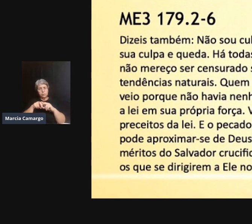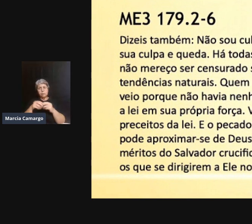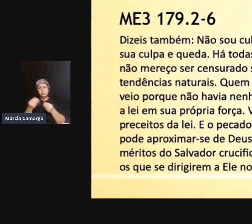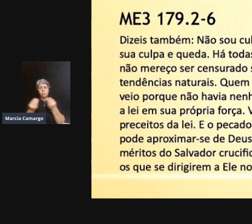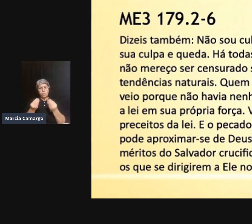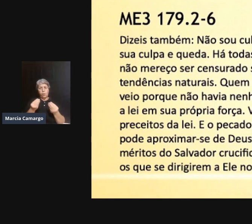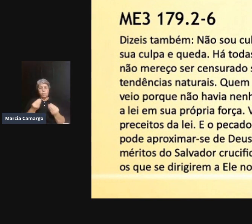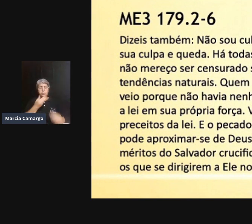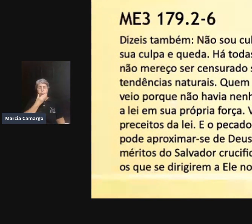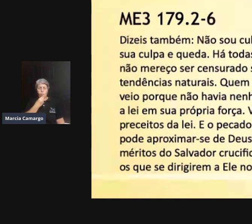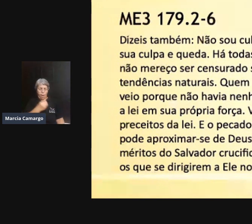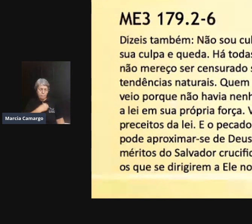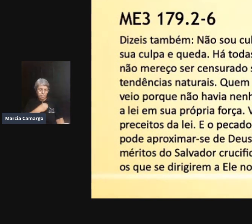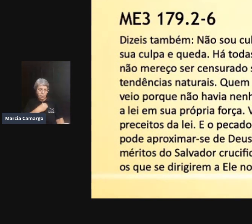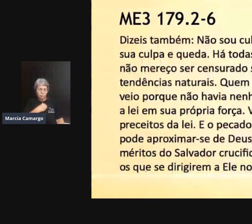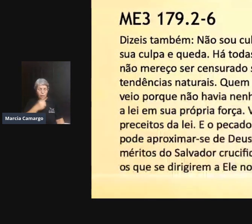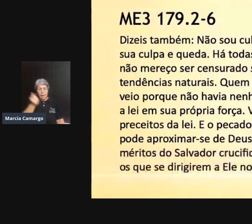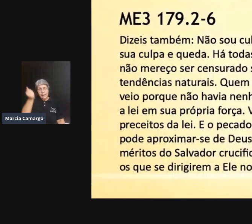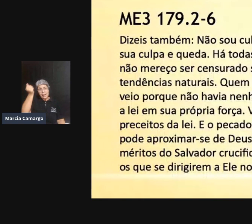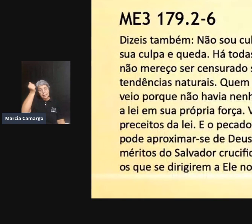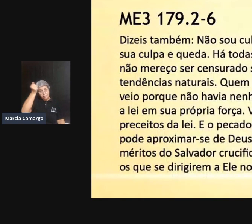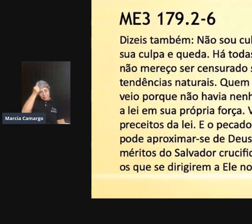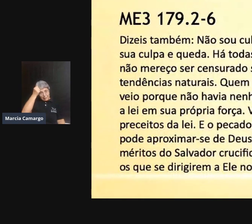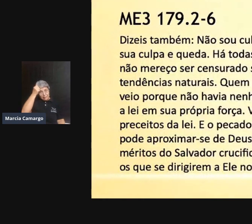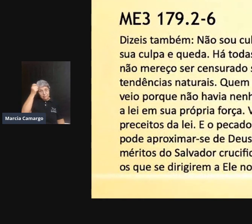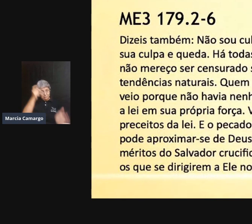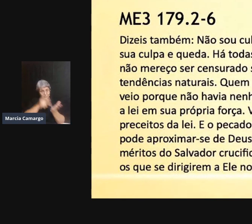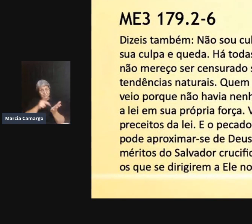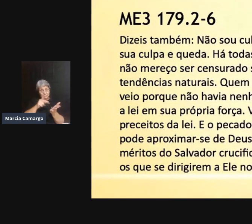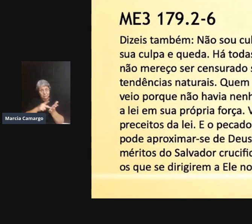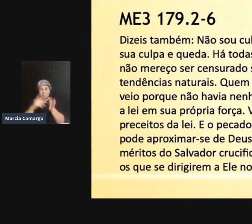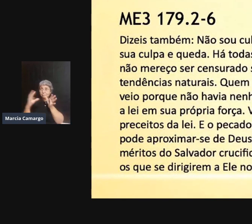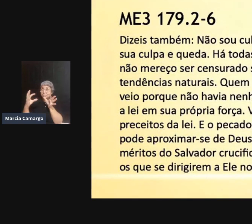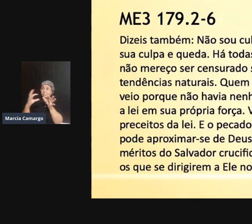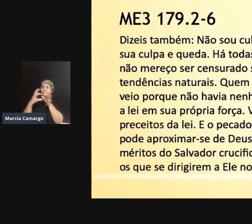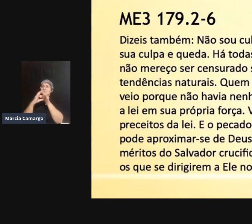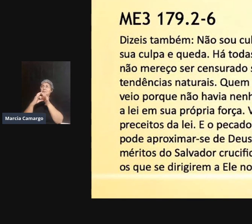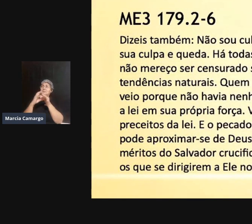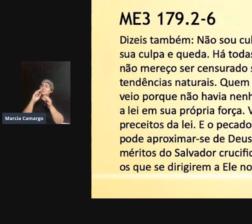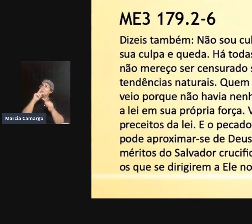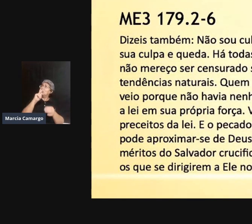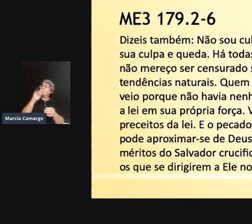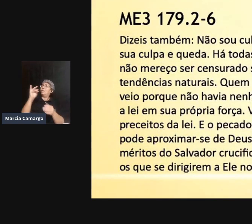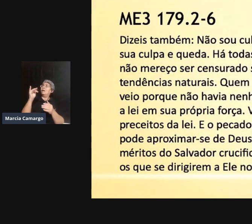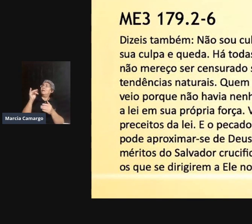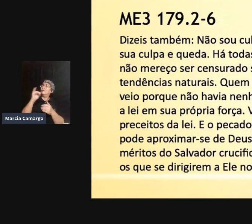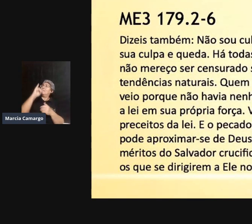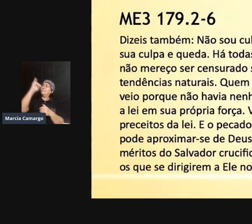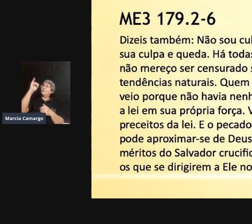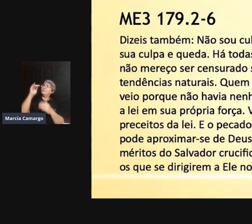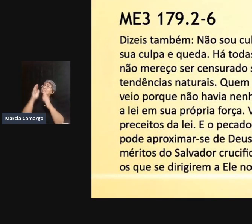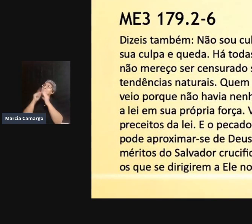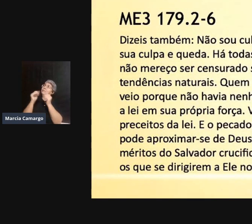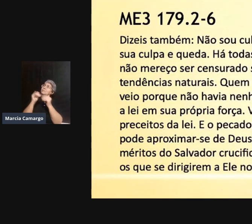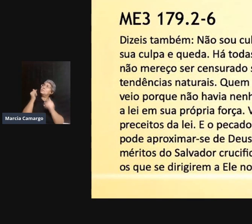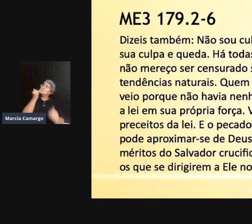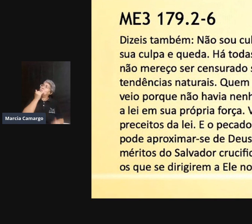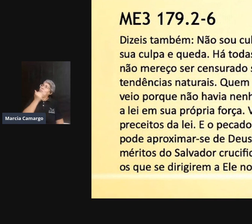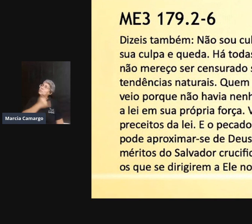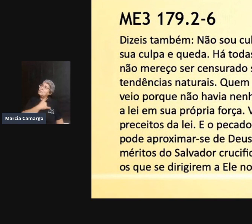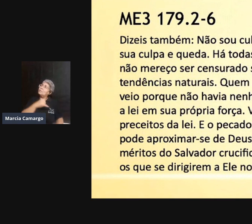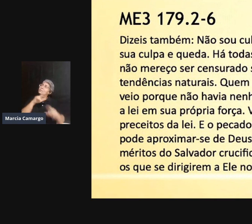sua transgressão, pode aproximar-se de Deus e dizer: ó Pai, suplico perdão pelos méritos do